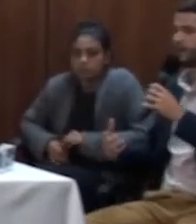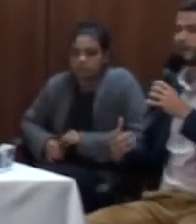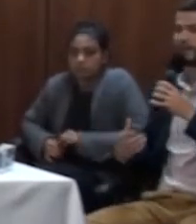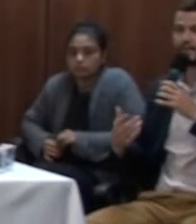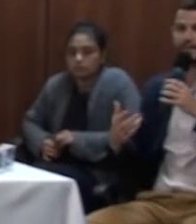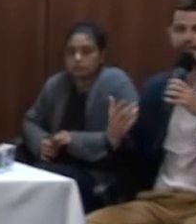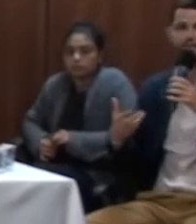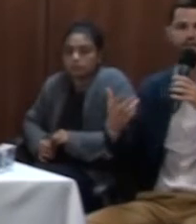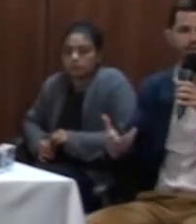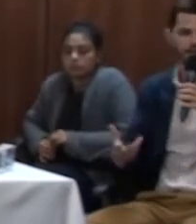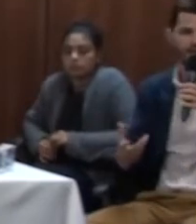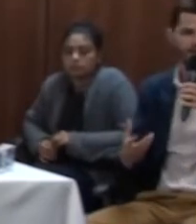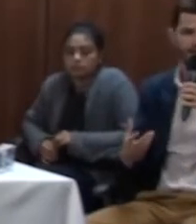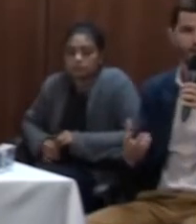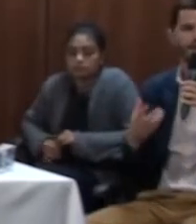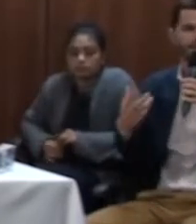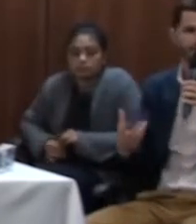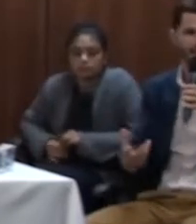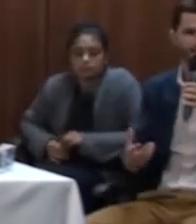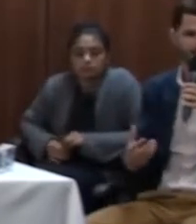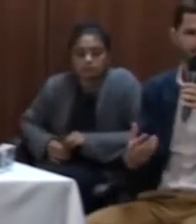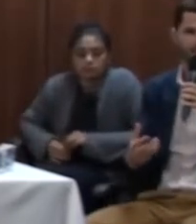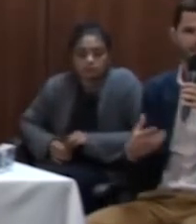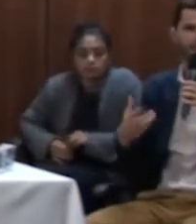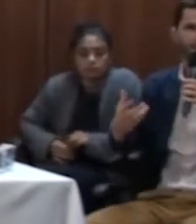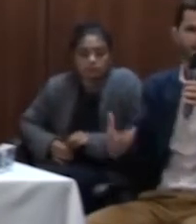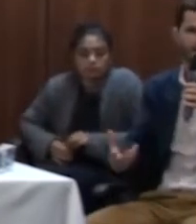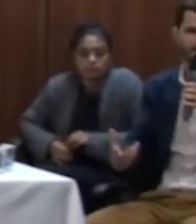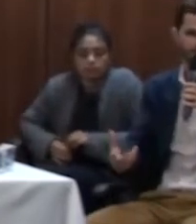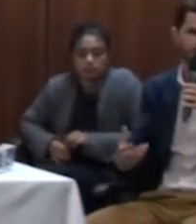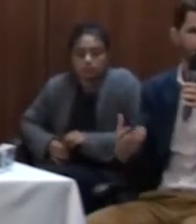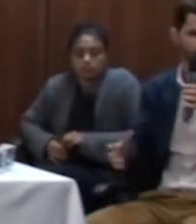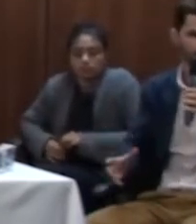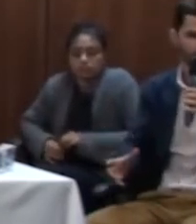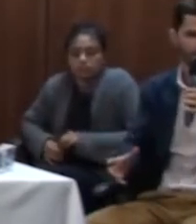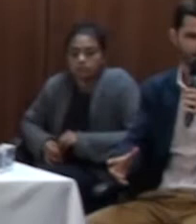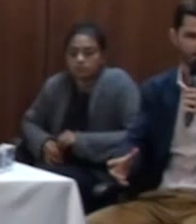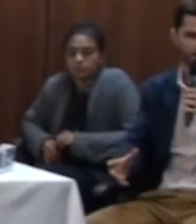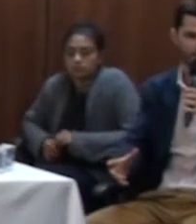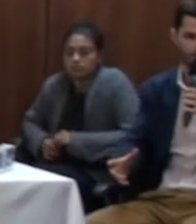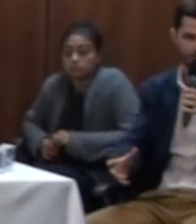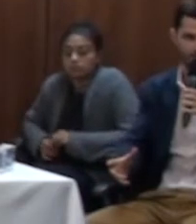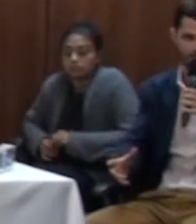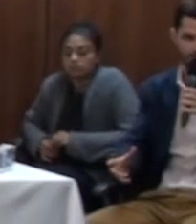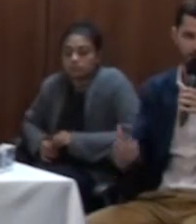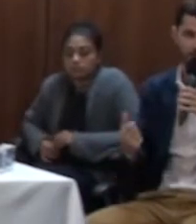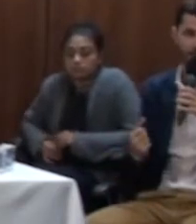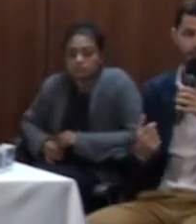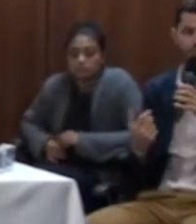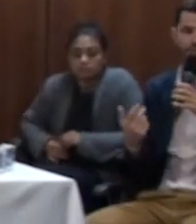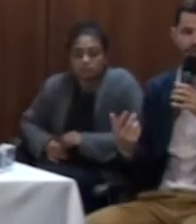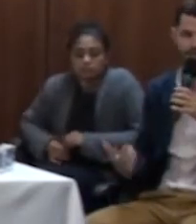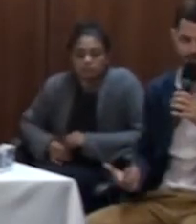LGBT definir, organizar e implementar a política pública relativa ao processo de transexualidade.